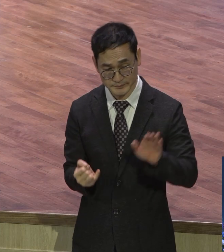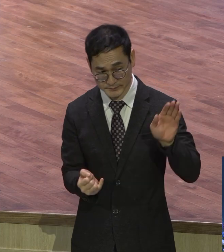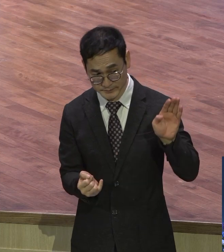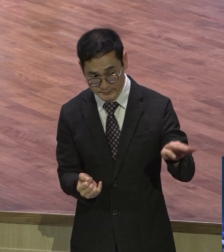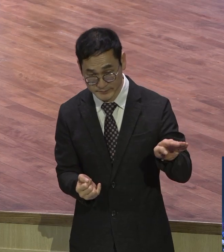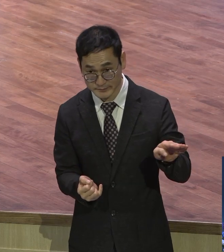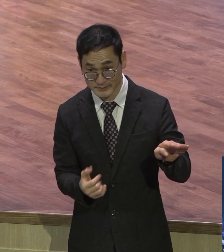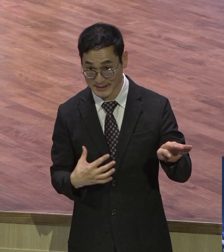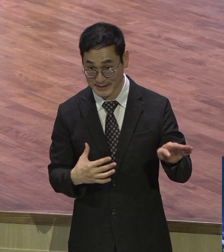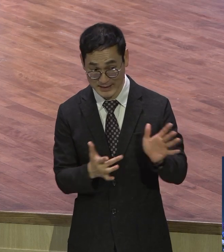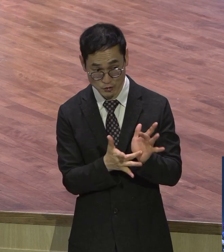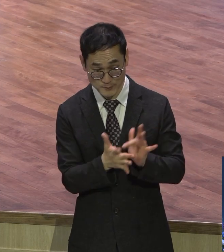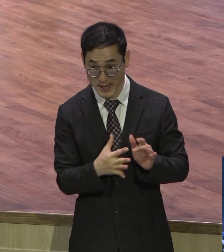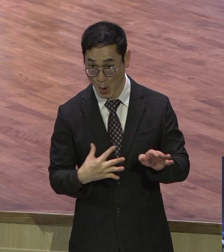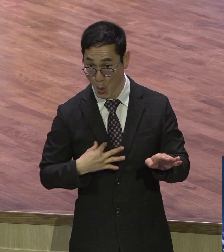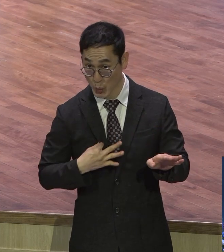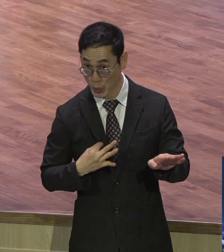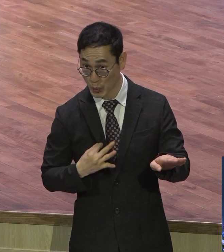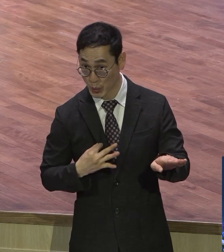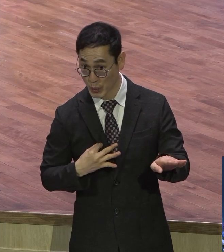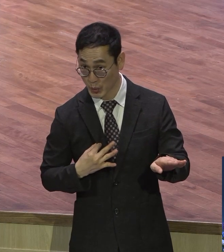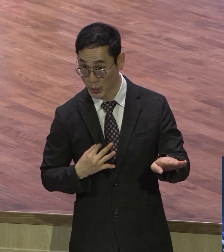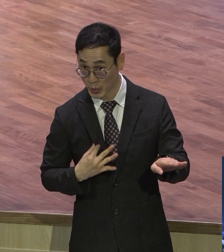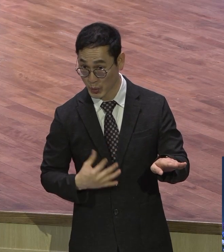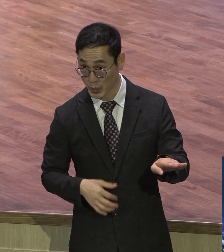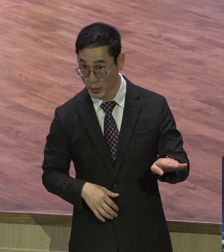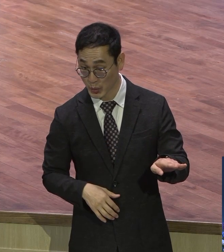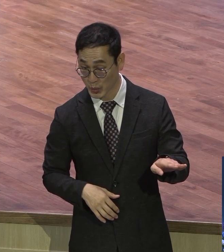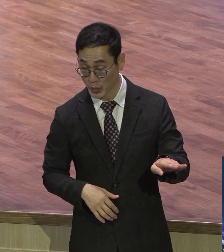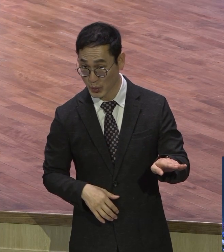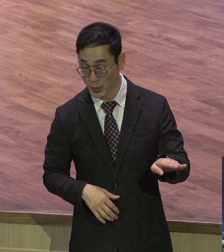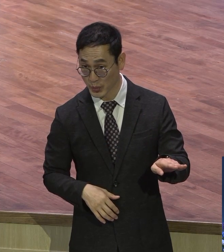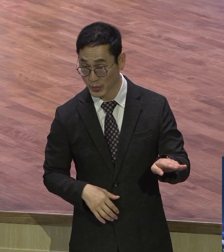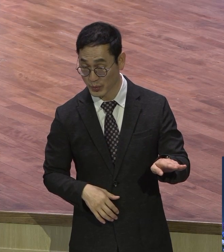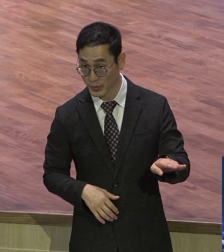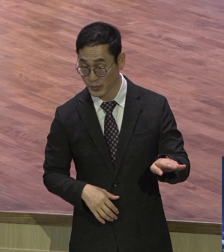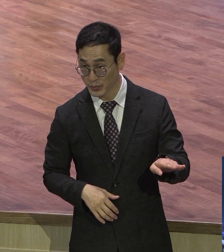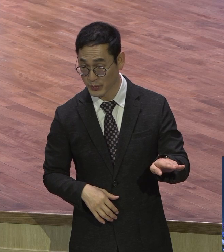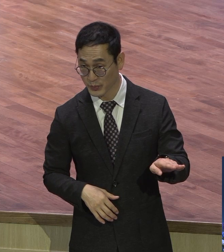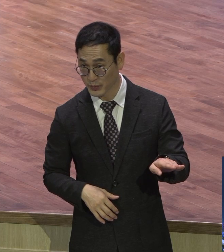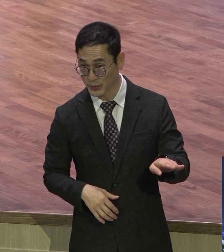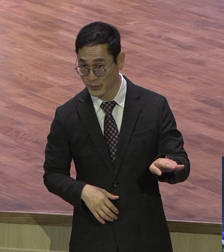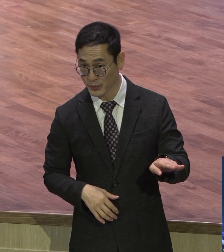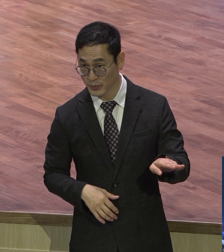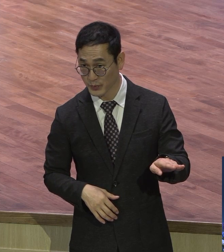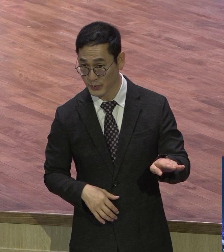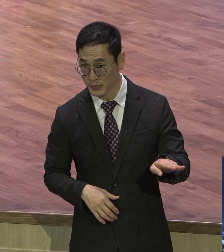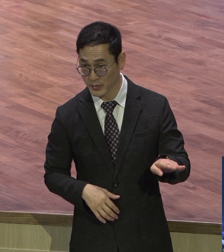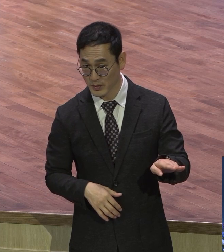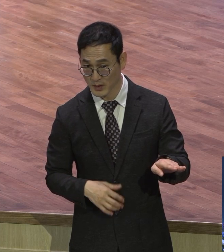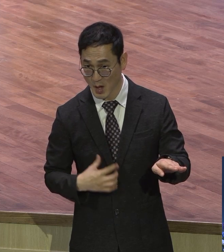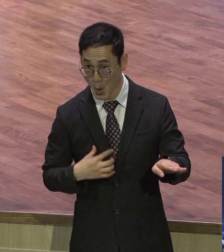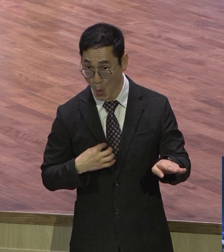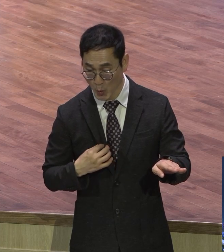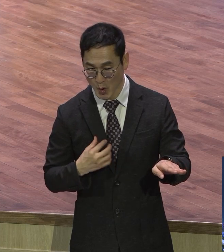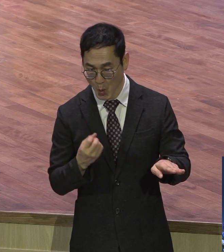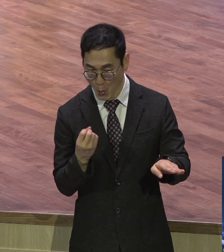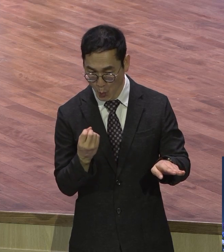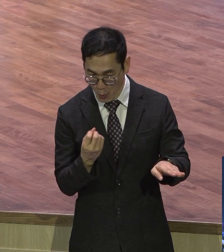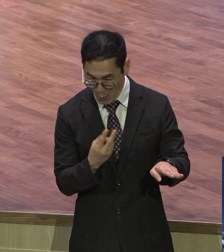것이 예수님의 겉옷가 그랬어요 겉옷가 그런데 이걸 구체적으로 말하면 옷과